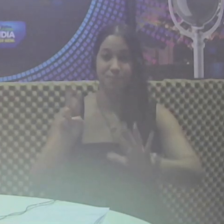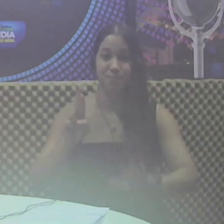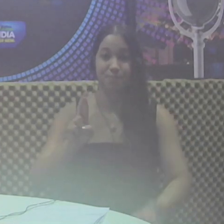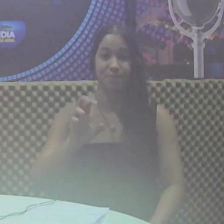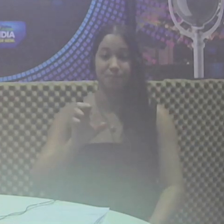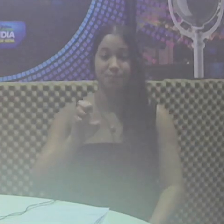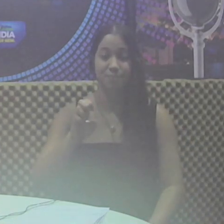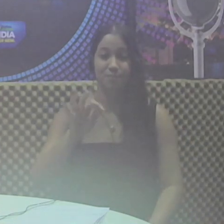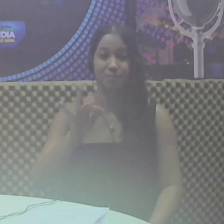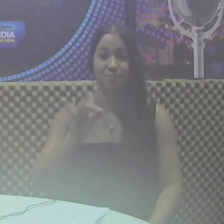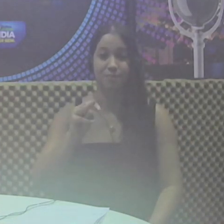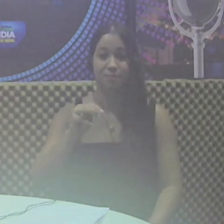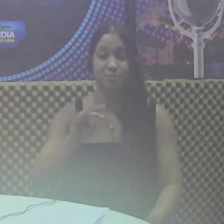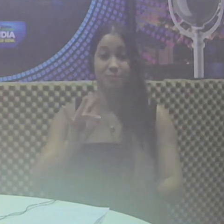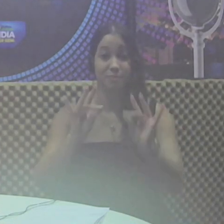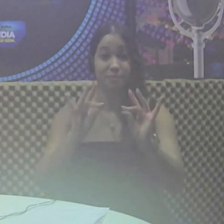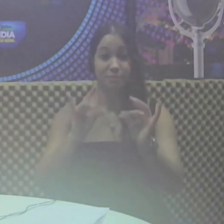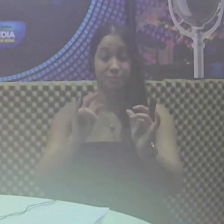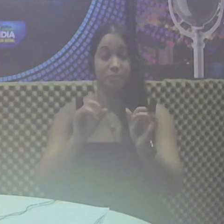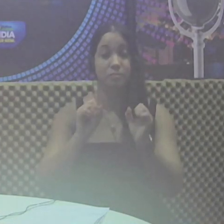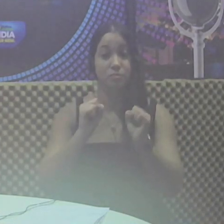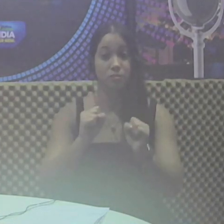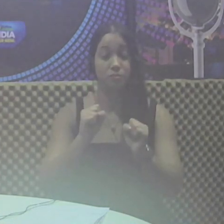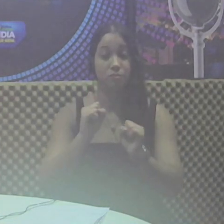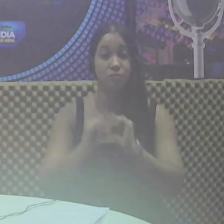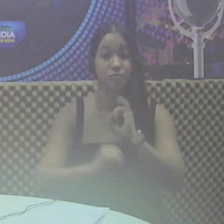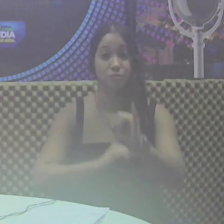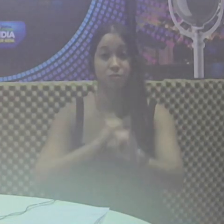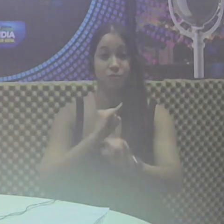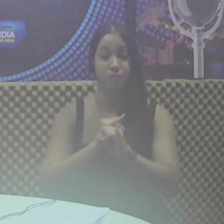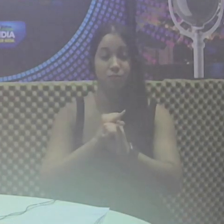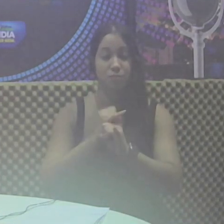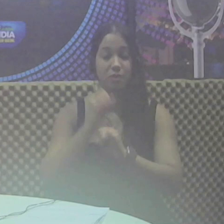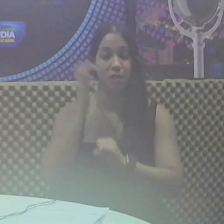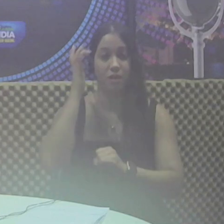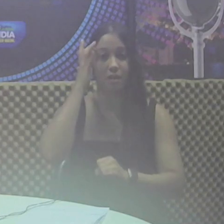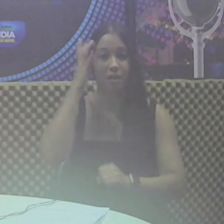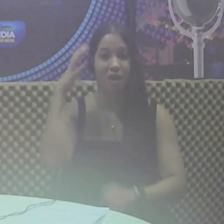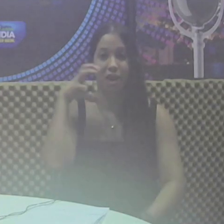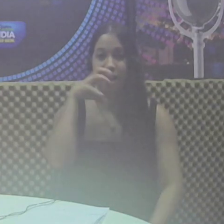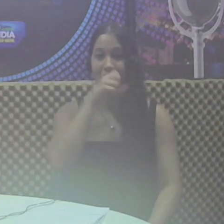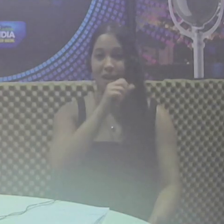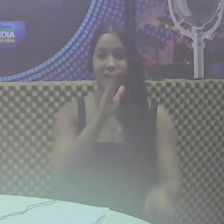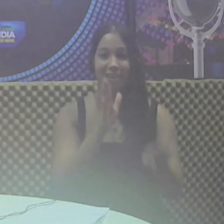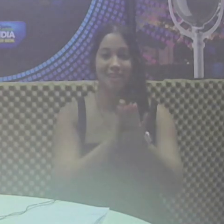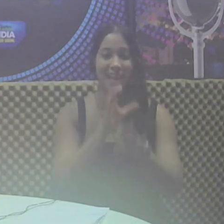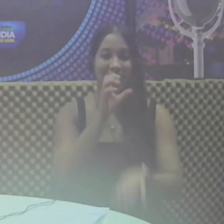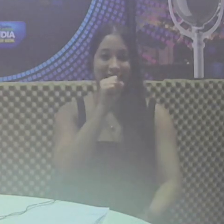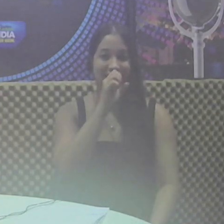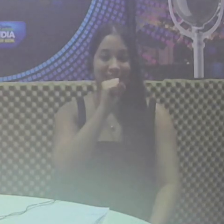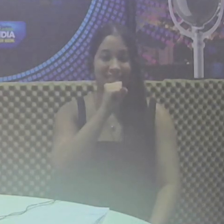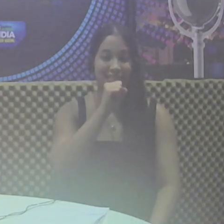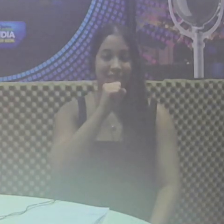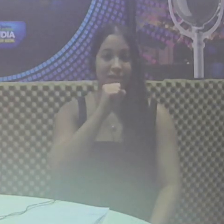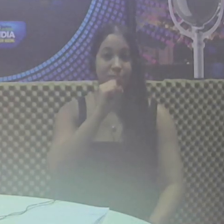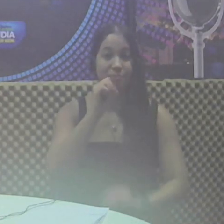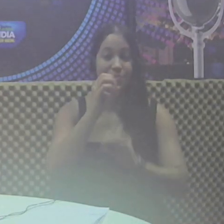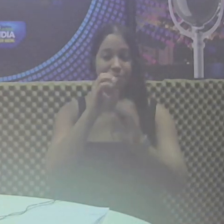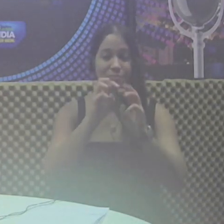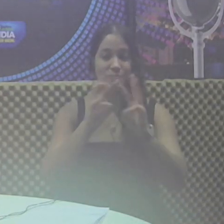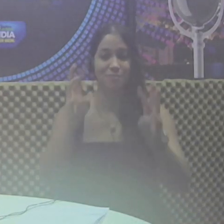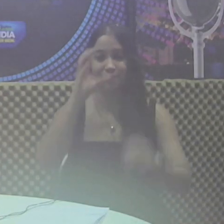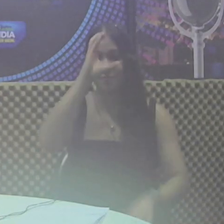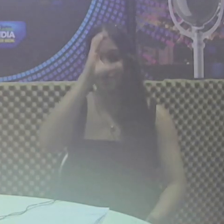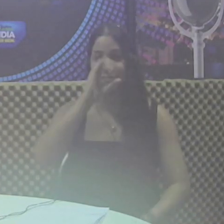pelo programa Refins Era Tudo podem ser realizadas de forma ágil e fácil até sábado, dia 1º, pelo Portal Cidadão,